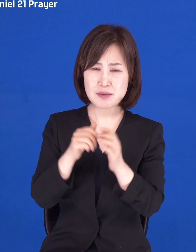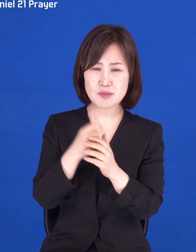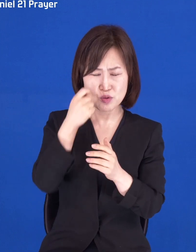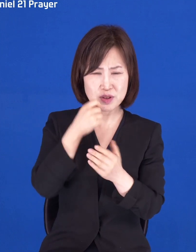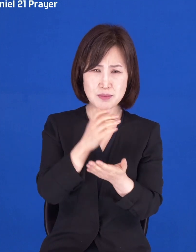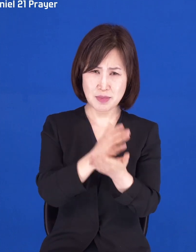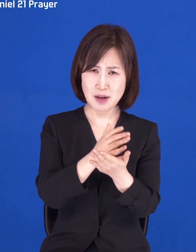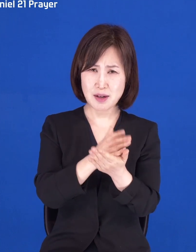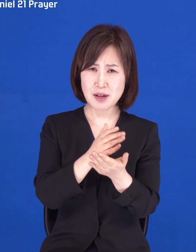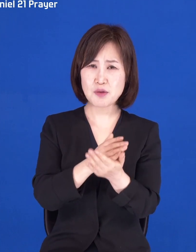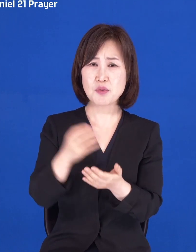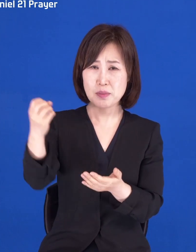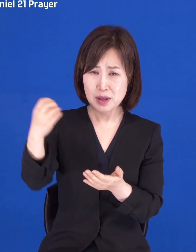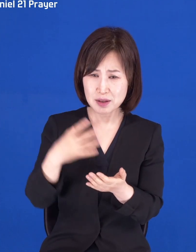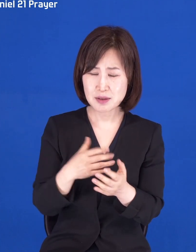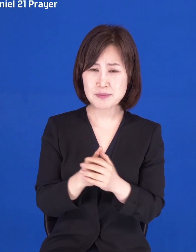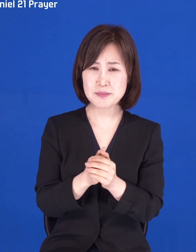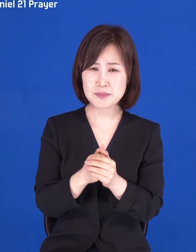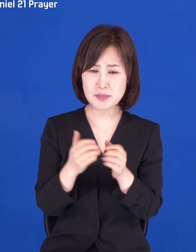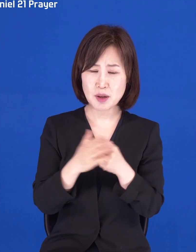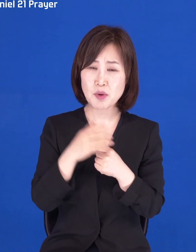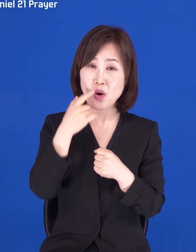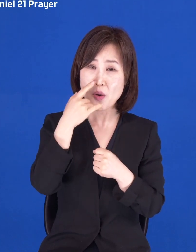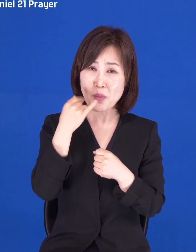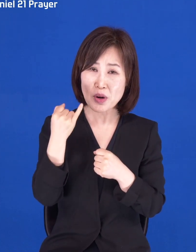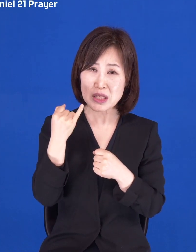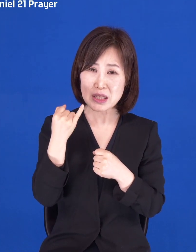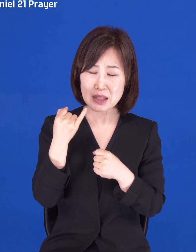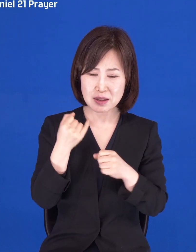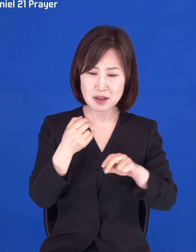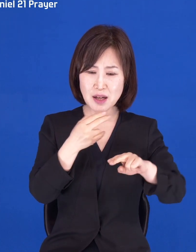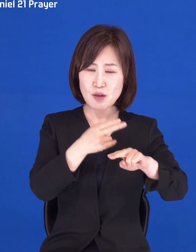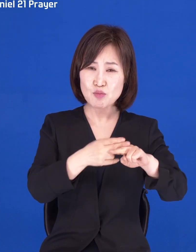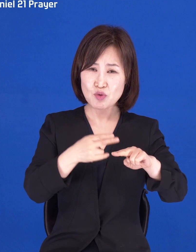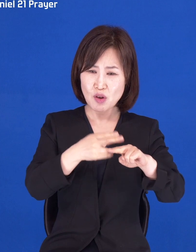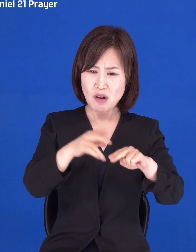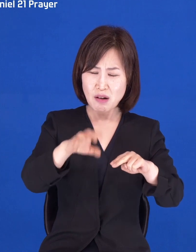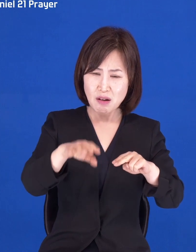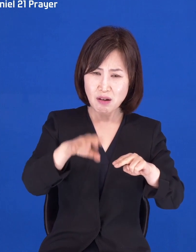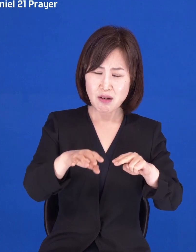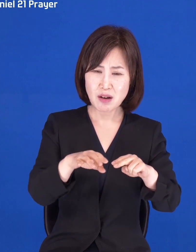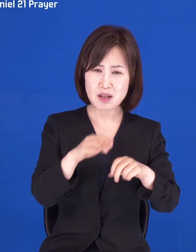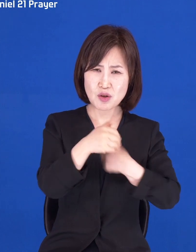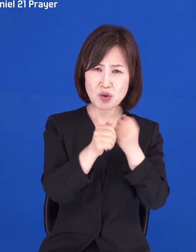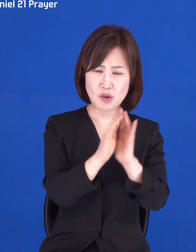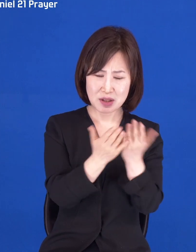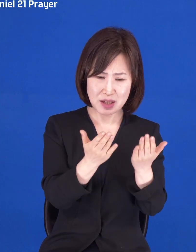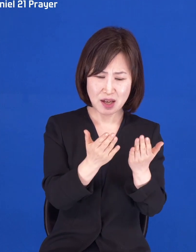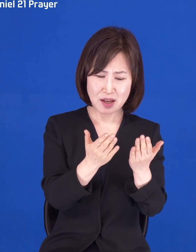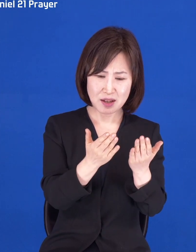성경책을 부엌에 내려가서 한 장 한 장 찢어서